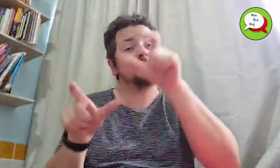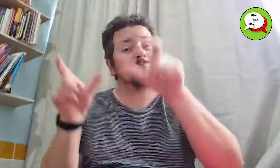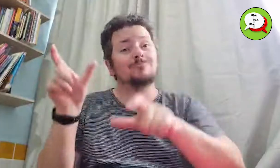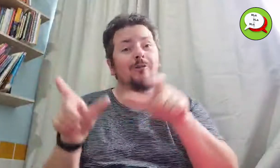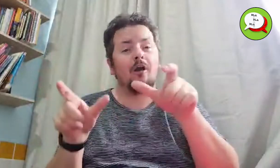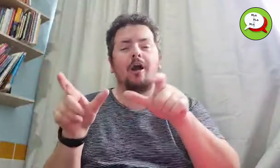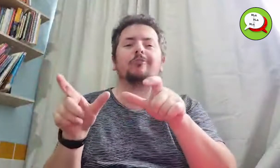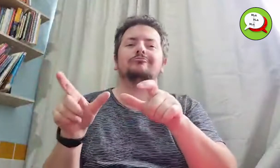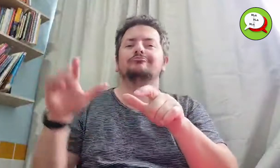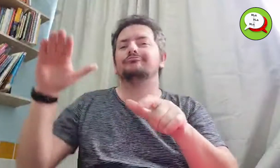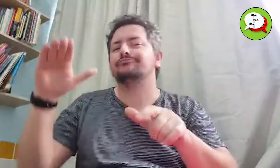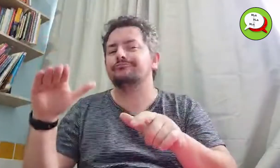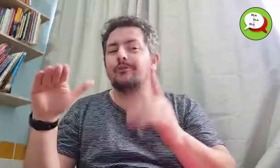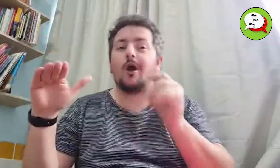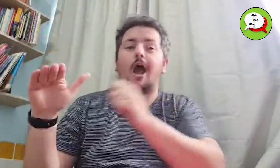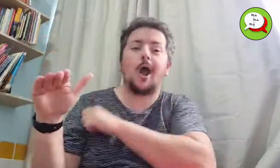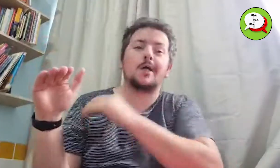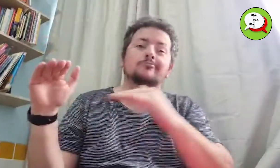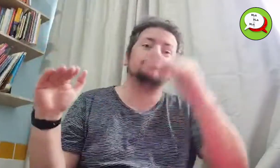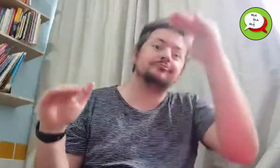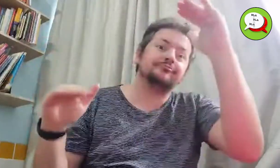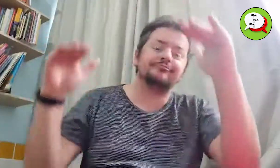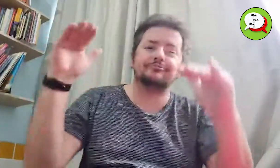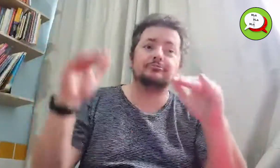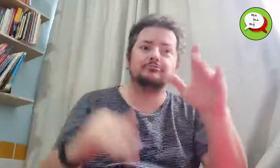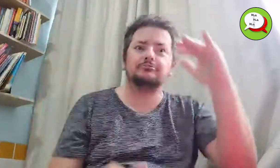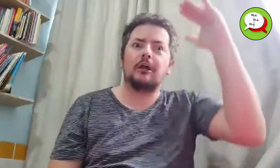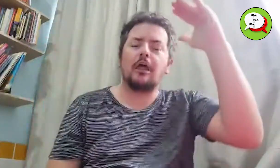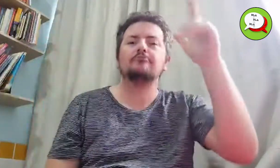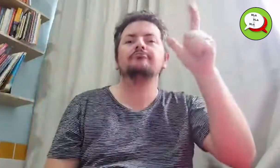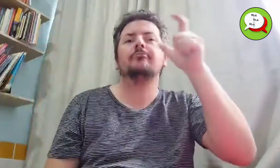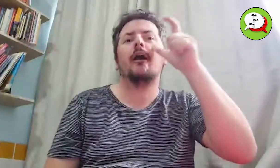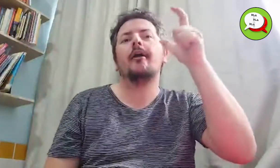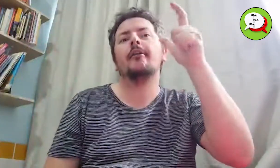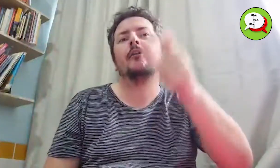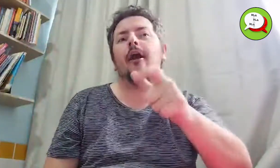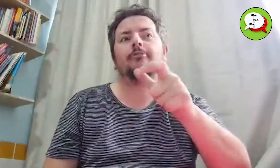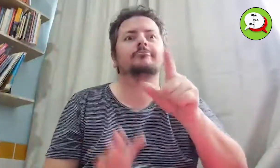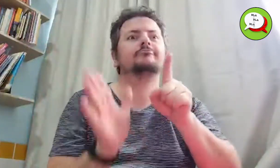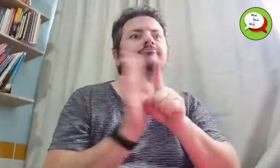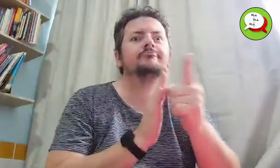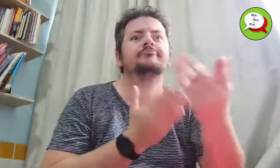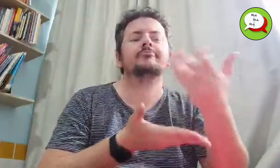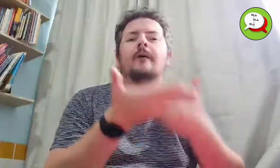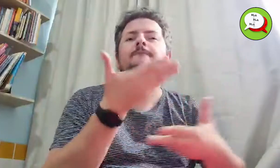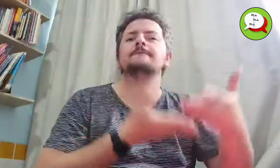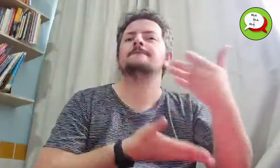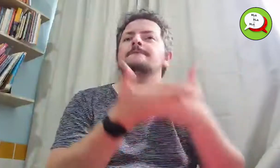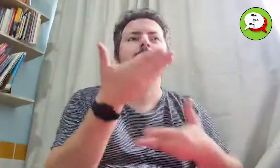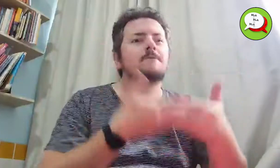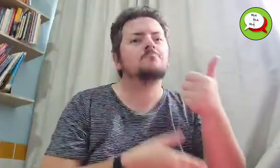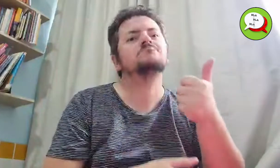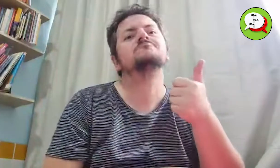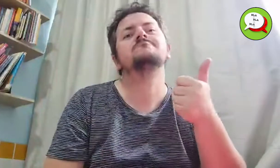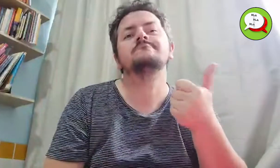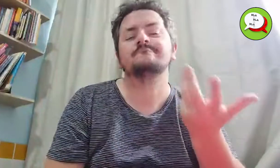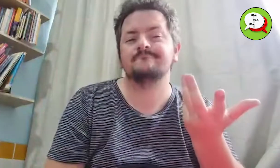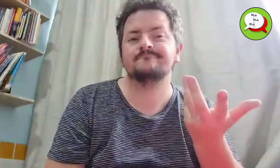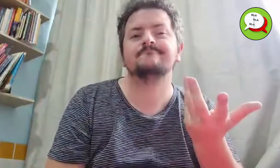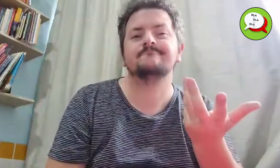vai utilizar. Então, isso diferencia de aluno para aluno, se alunos são maiores, se os alunos são menores. Se os alunos são maiores, a interação